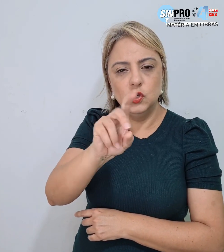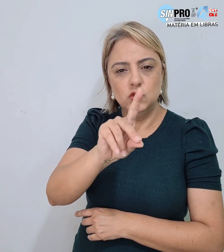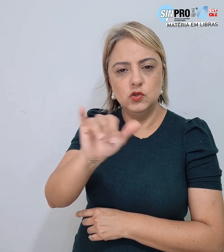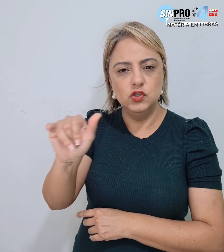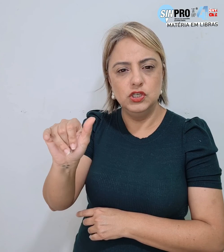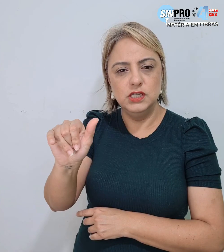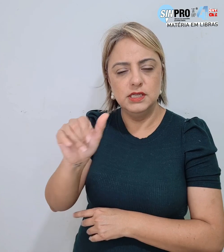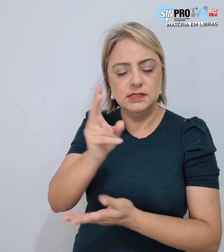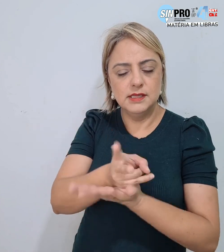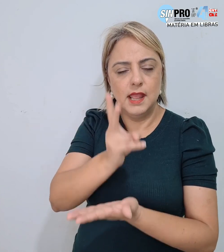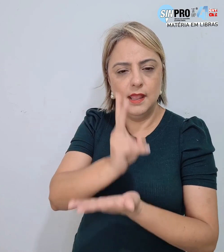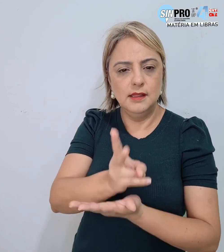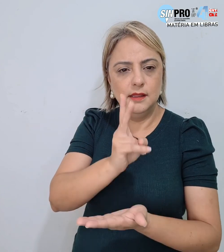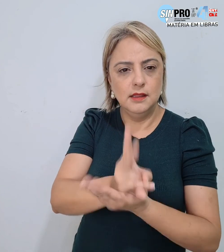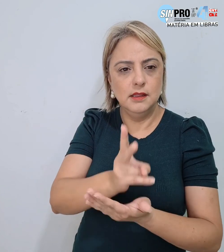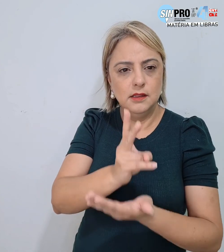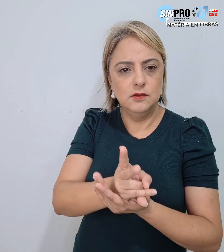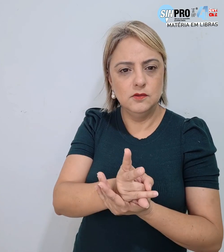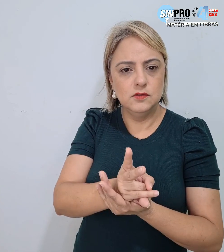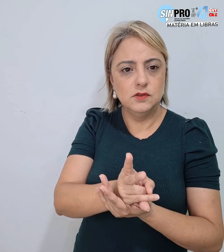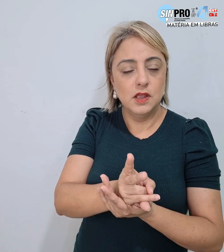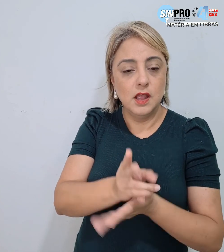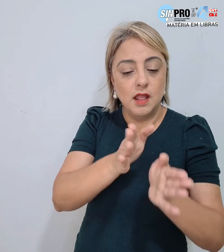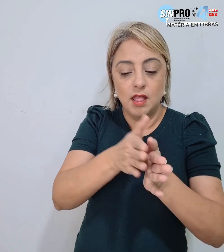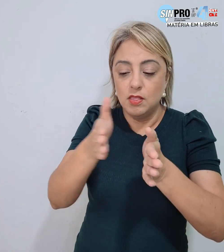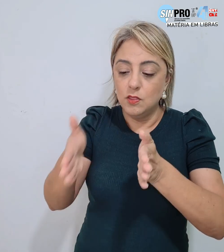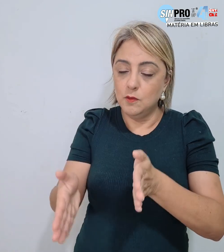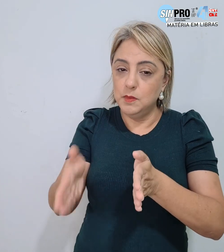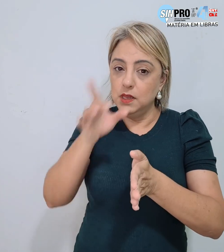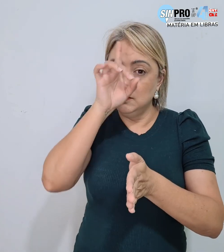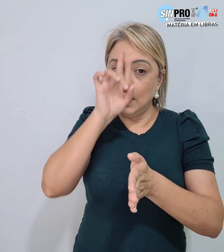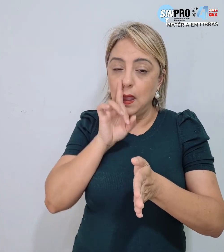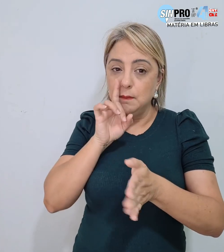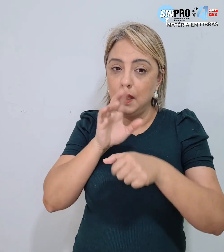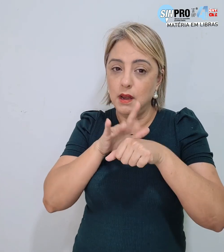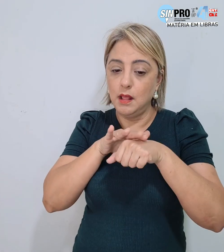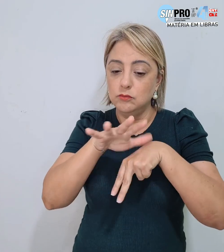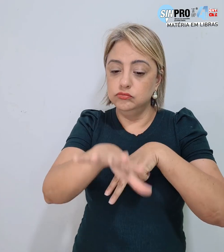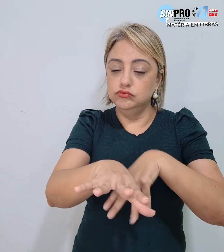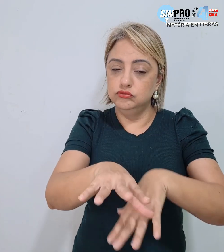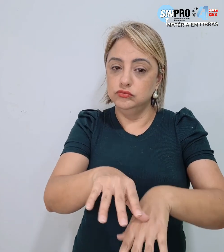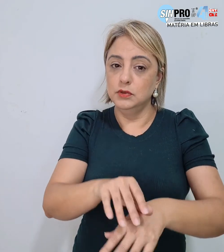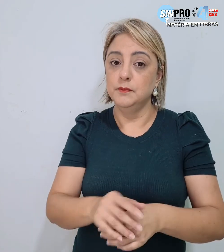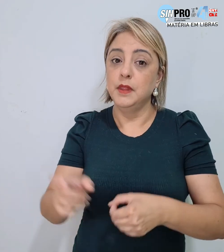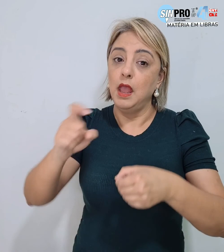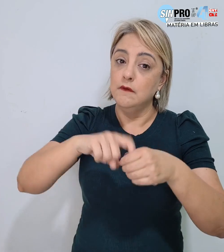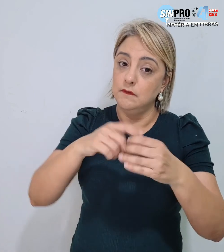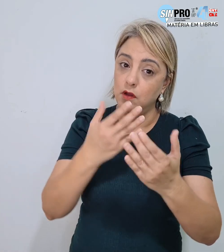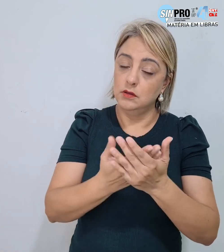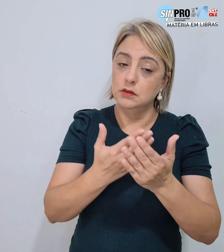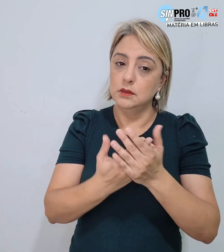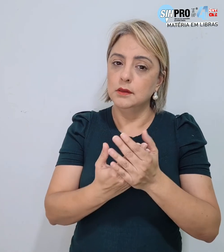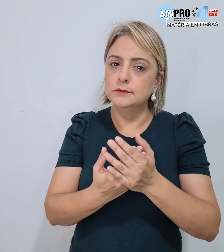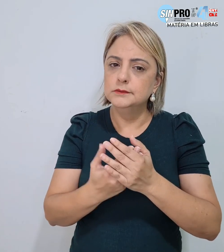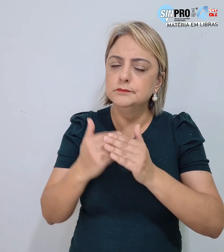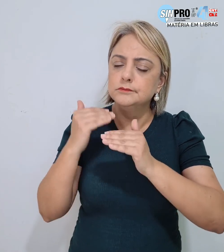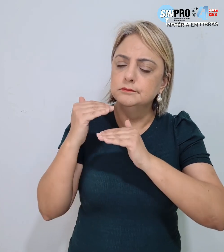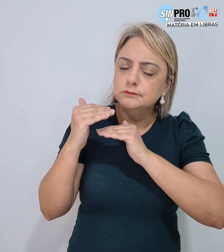seguidos tô na fase amarela com a retomada será gradual